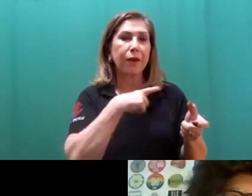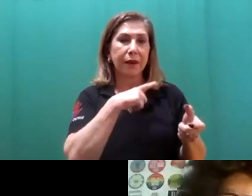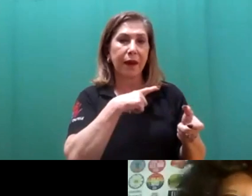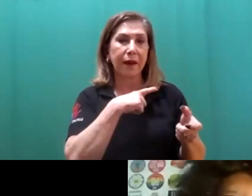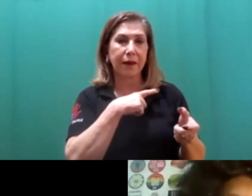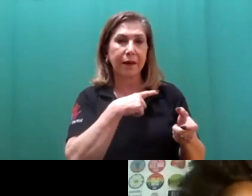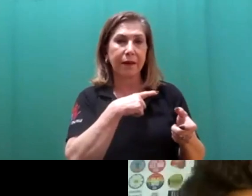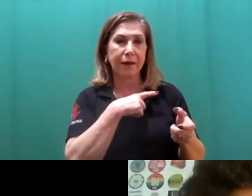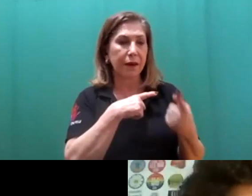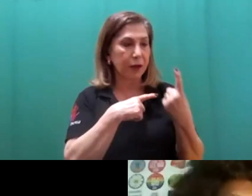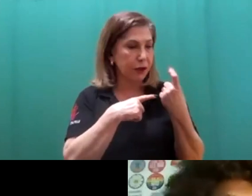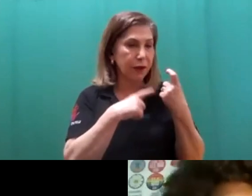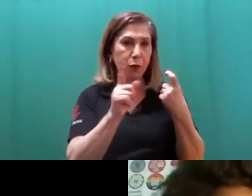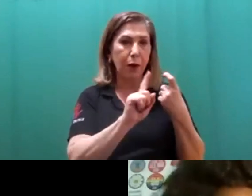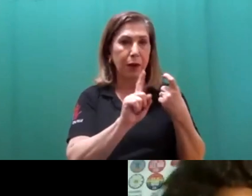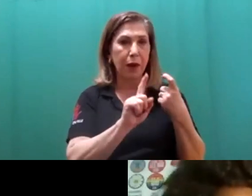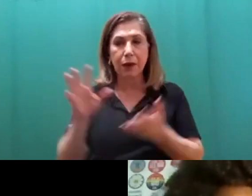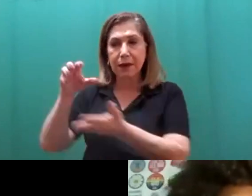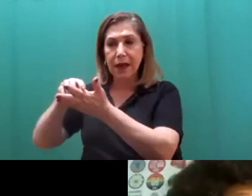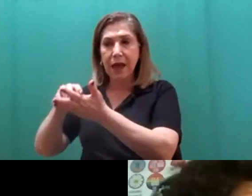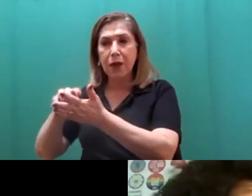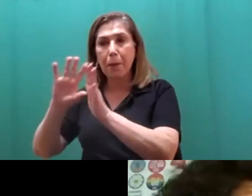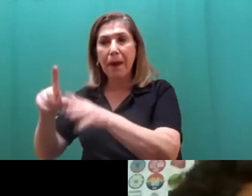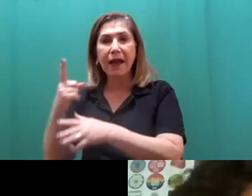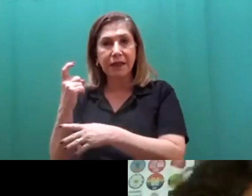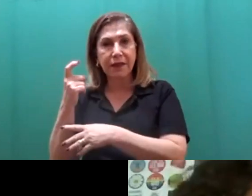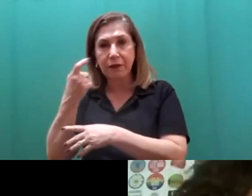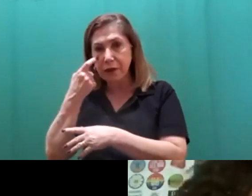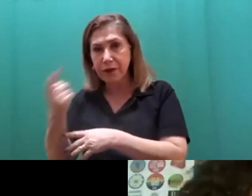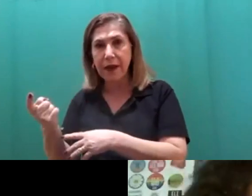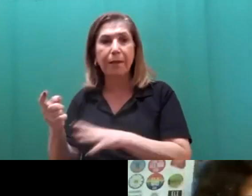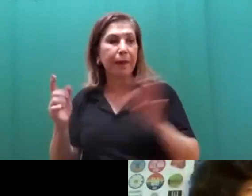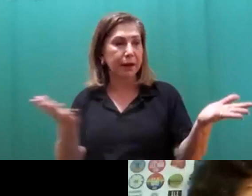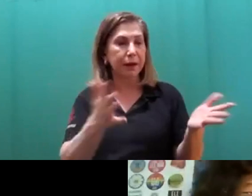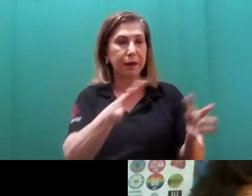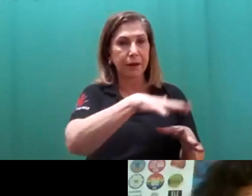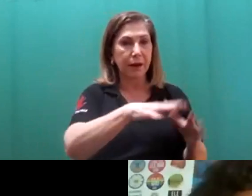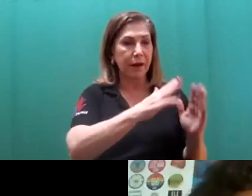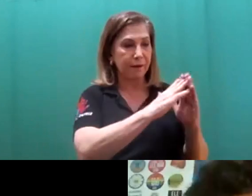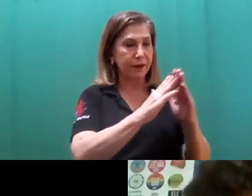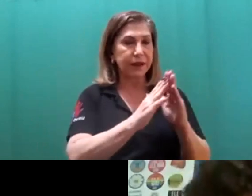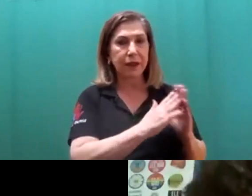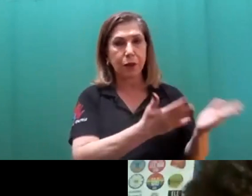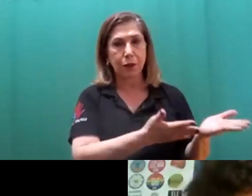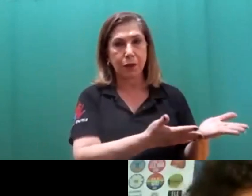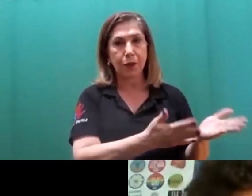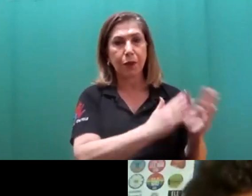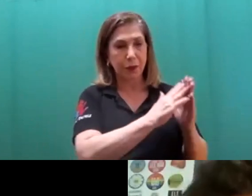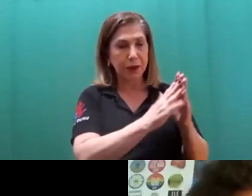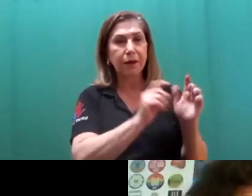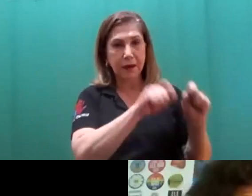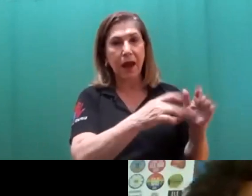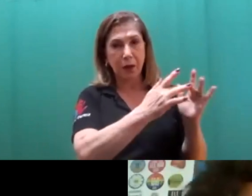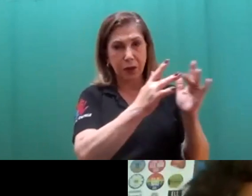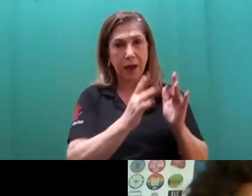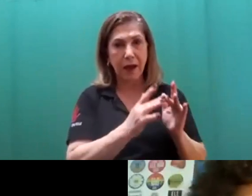tão individualista quanto o centro mais, porque na necessidade, se você não conta com o vizinho, você vai contar com quem, né? Então,